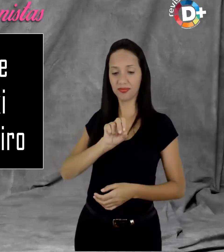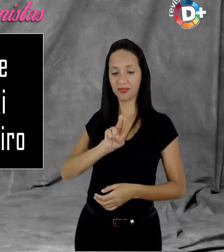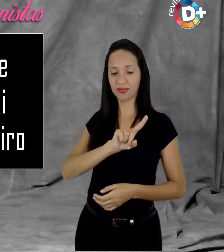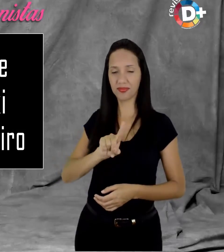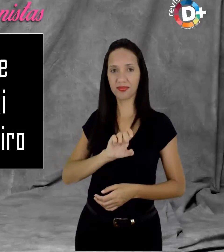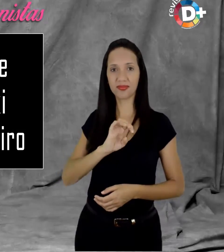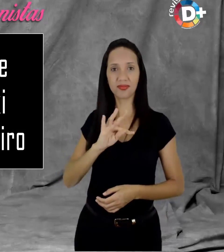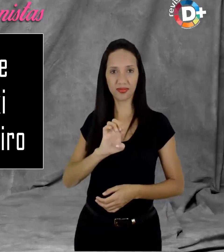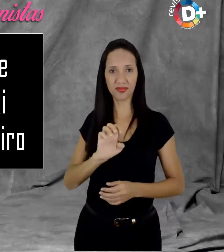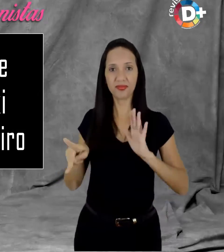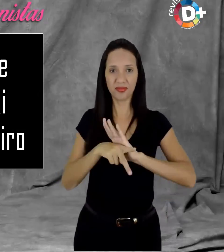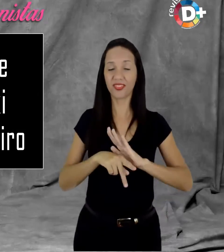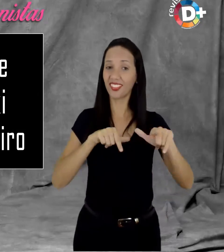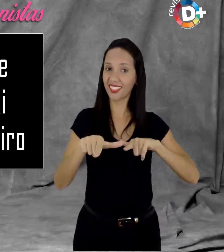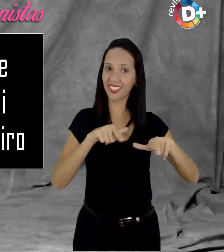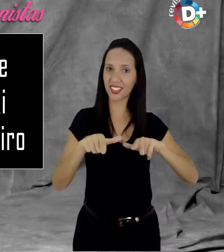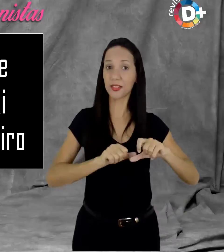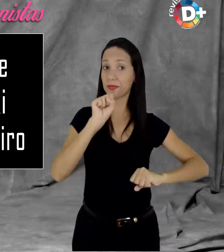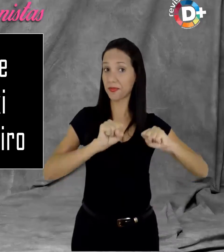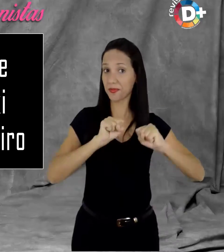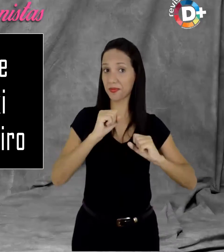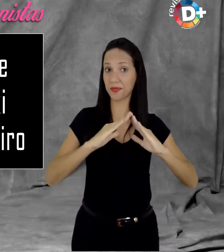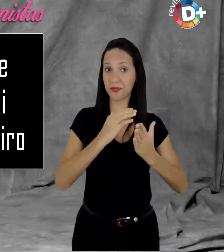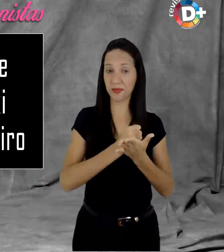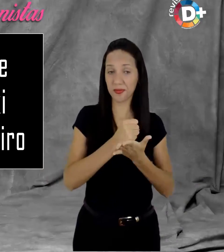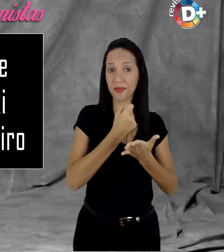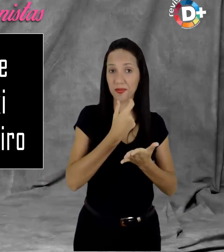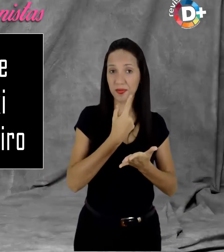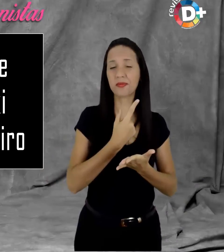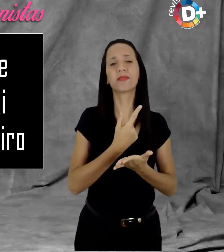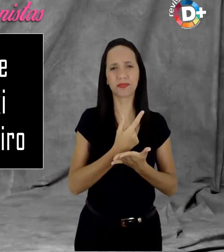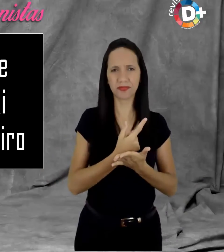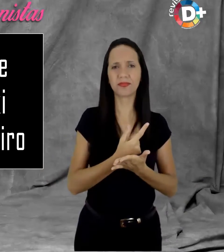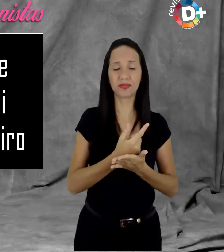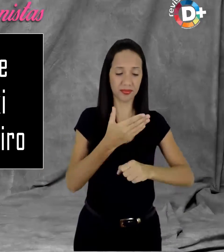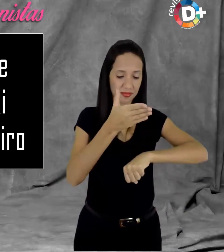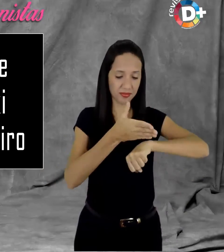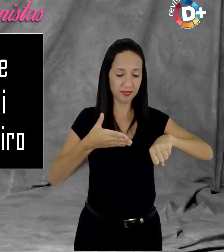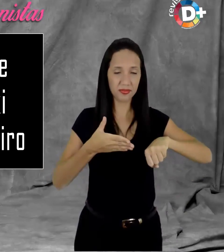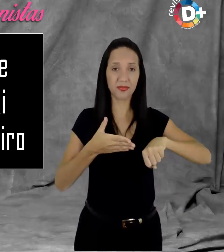Suzette, que hoje trabalha na indústria farmacêutica, perdeu o braço esquerdo para um tumor ósseo